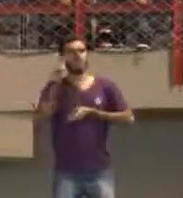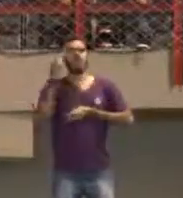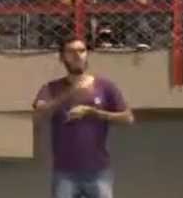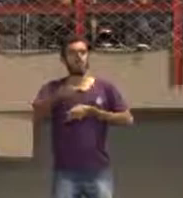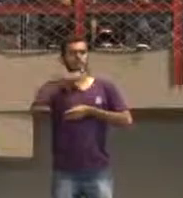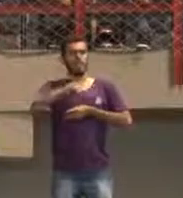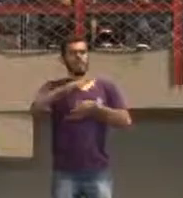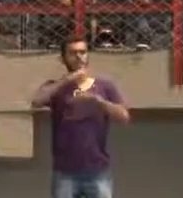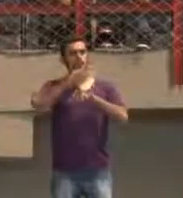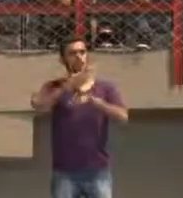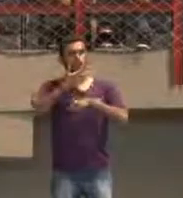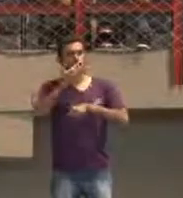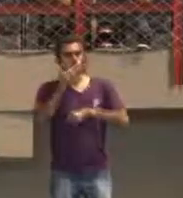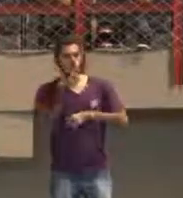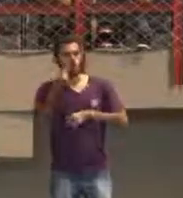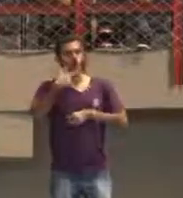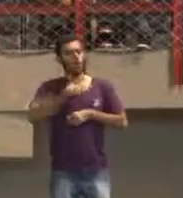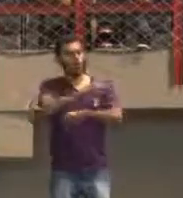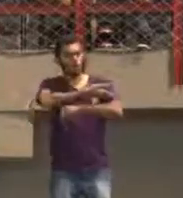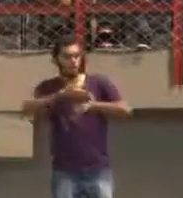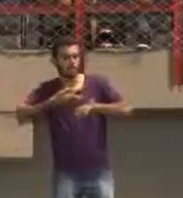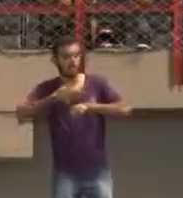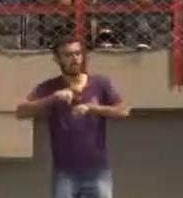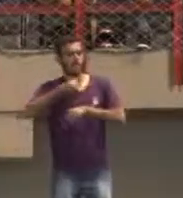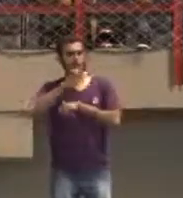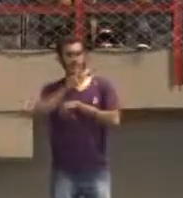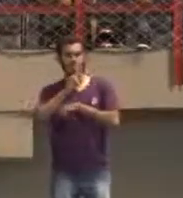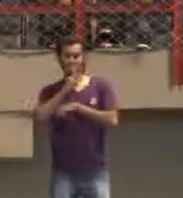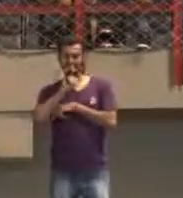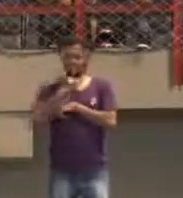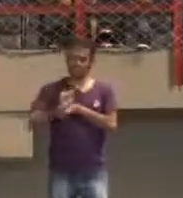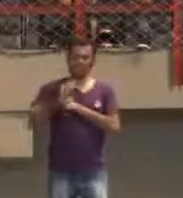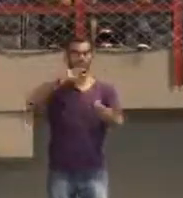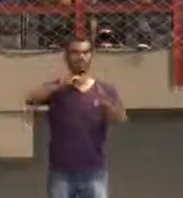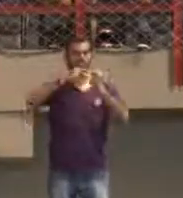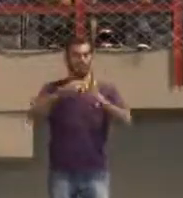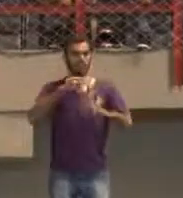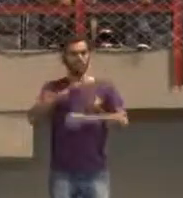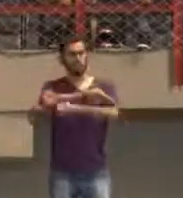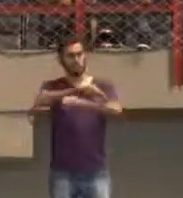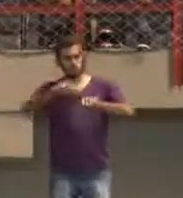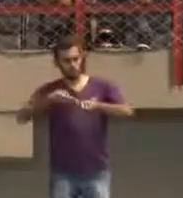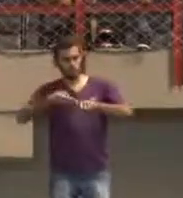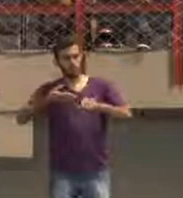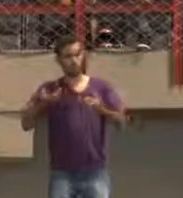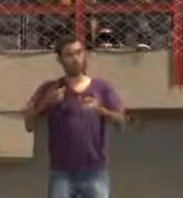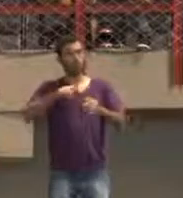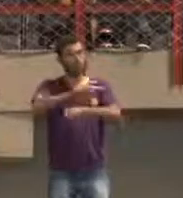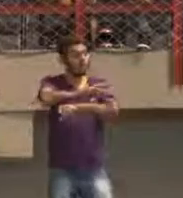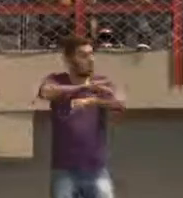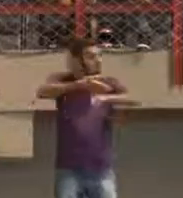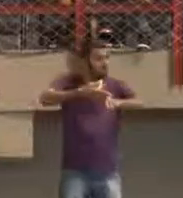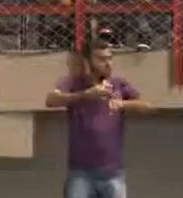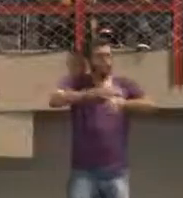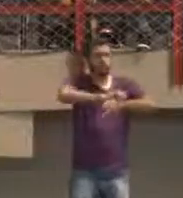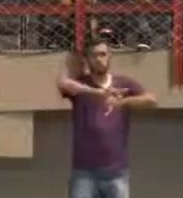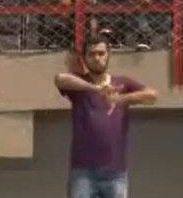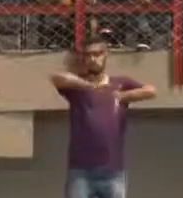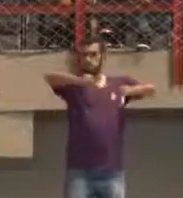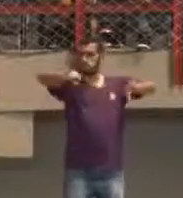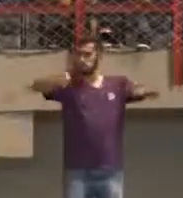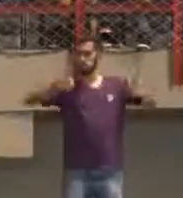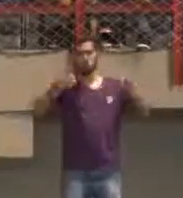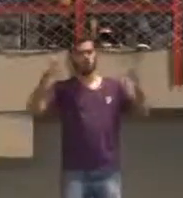branca, nívea quer dizer branco, lívia quer dizer branco. O branco e todas as suas